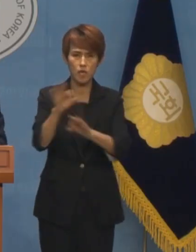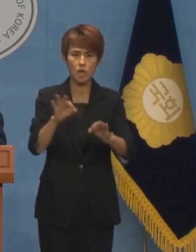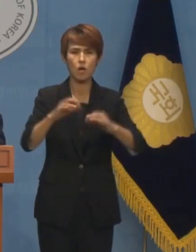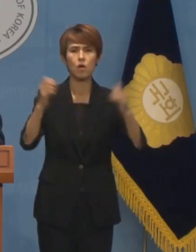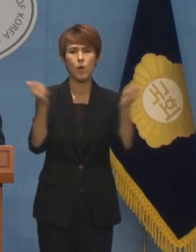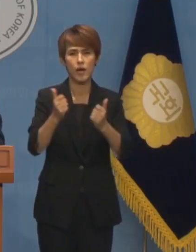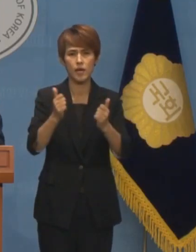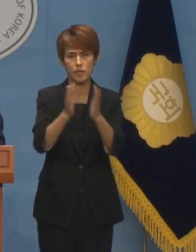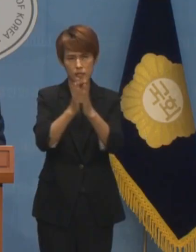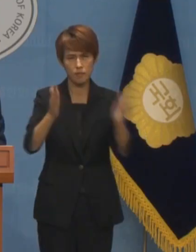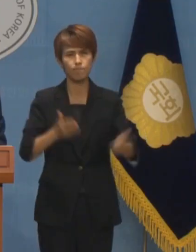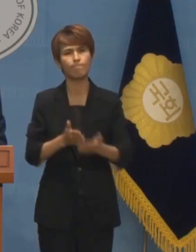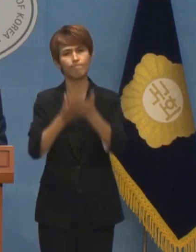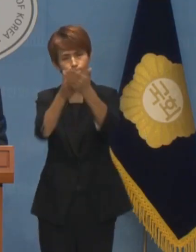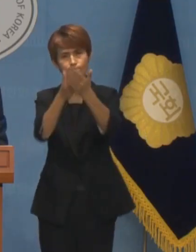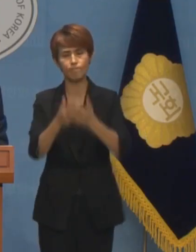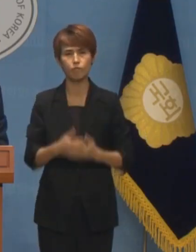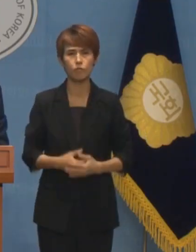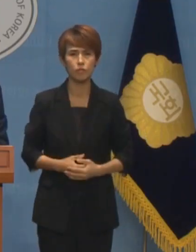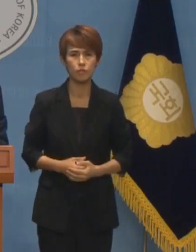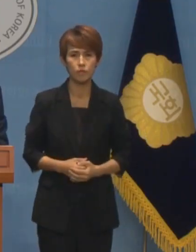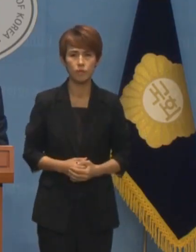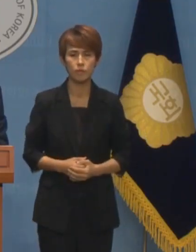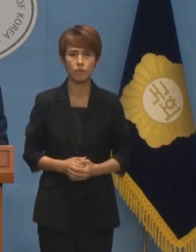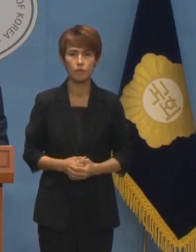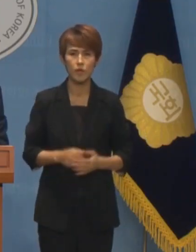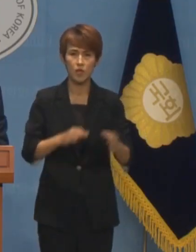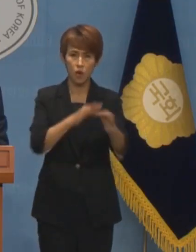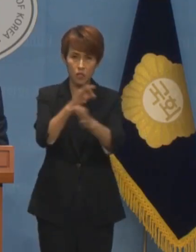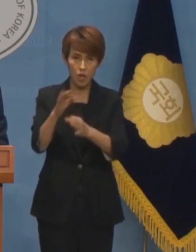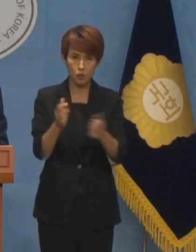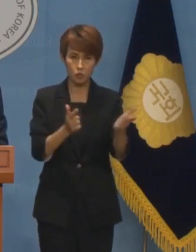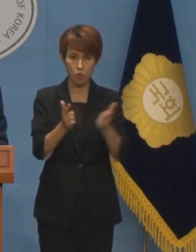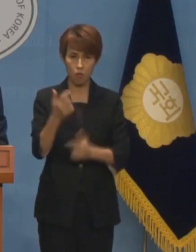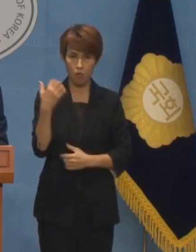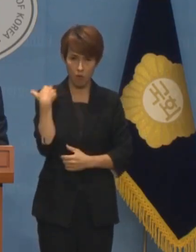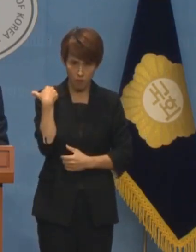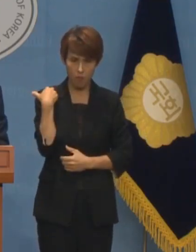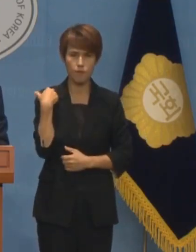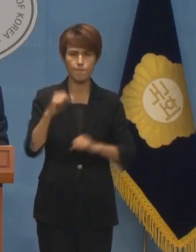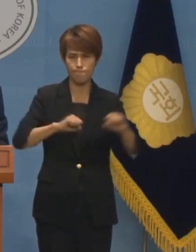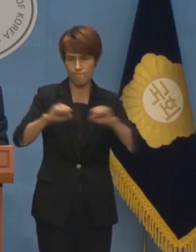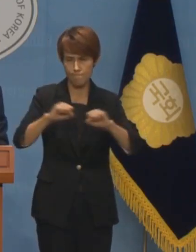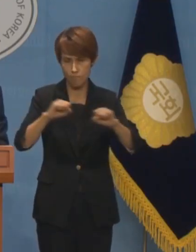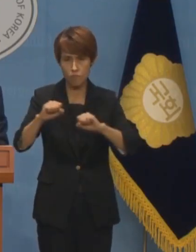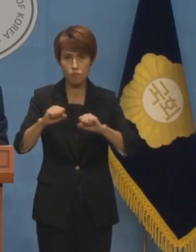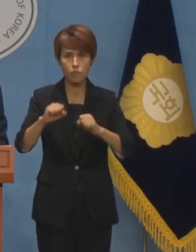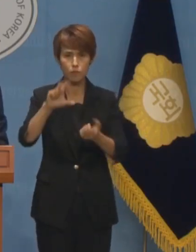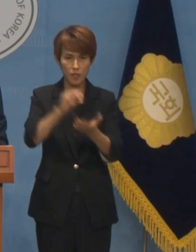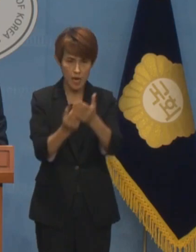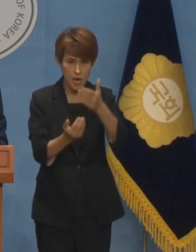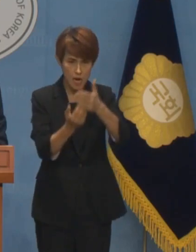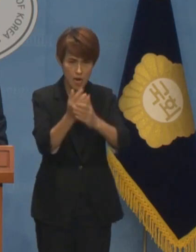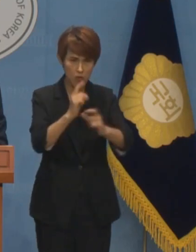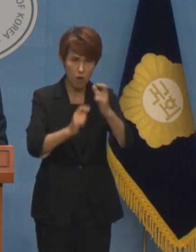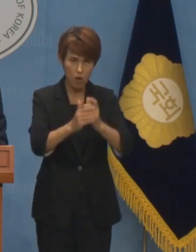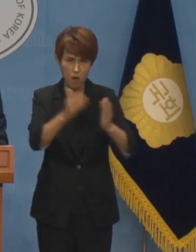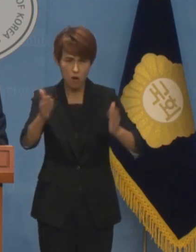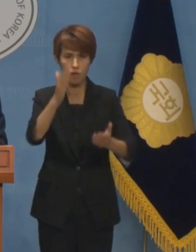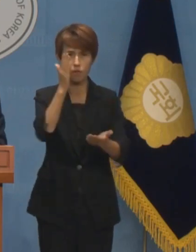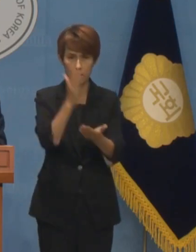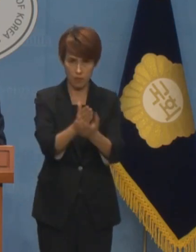비상민생경제대책회의를 개최하길 바랍니다. 경제 컨트롤 타워를 총가동하여 사태의 여파가 더 커지지 않도록